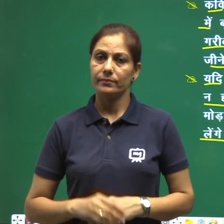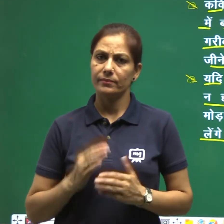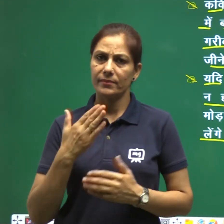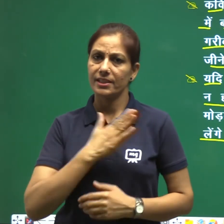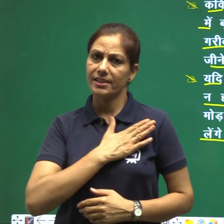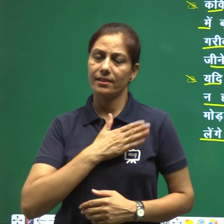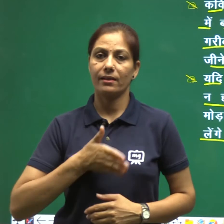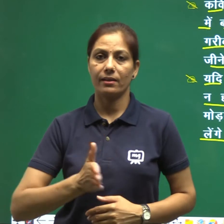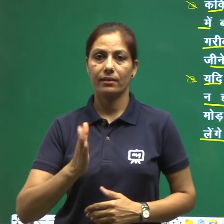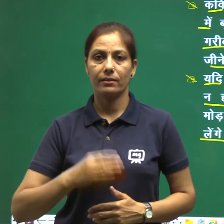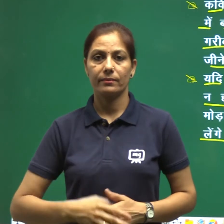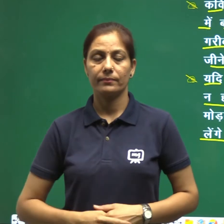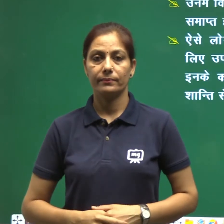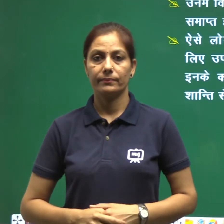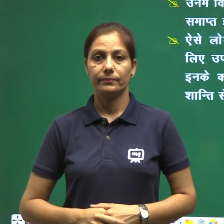लेंगे।